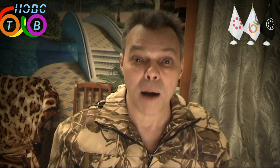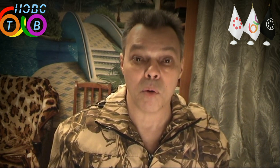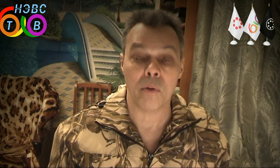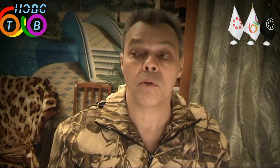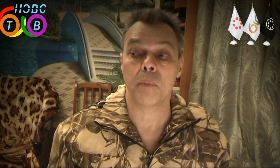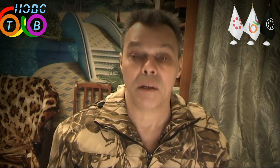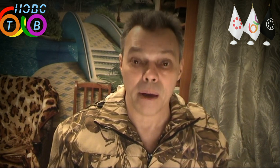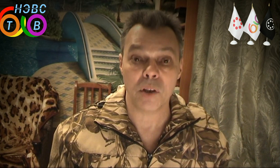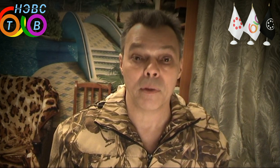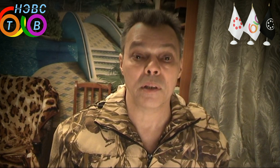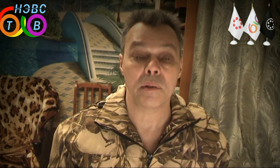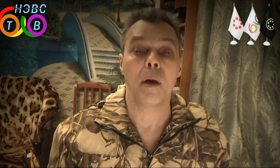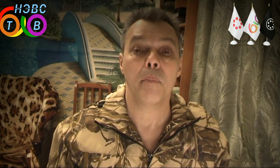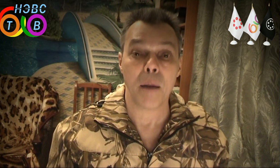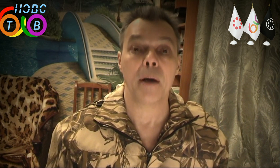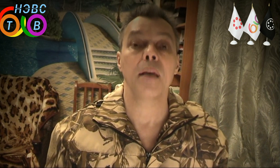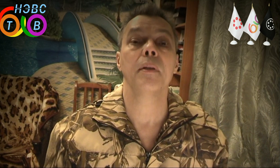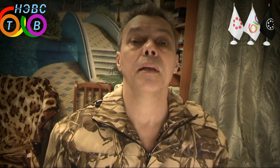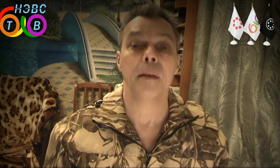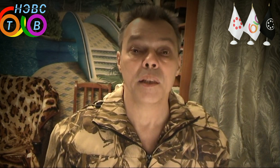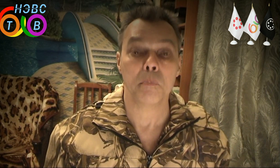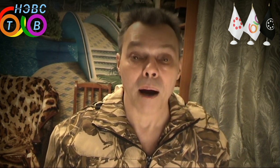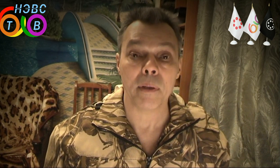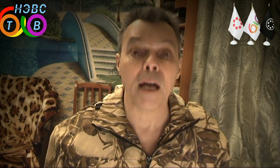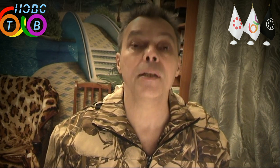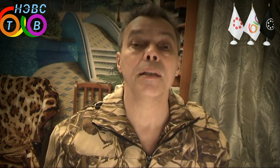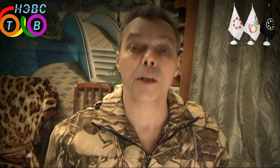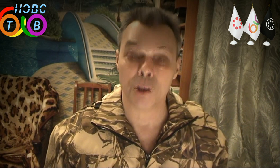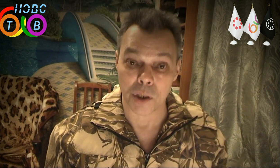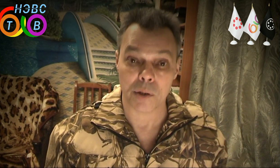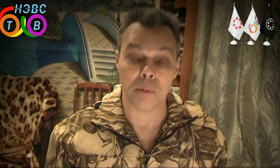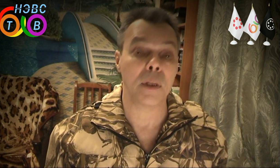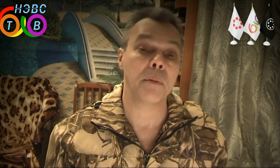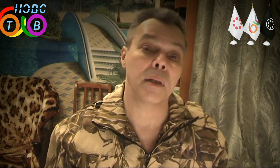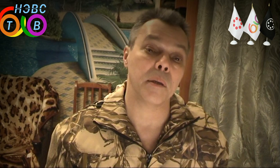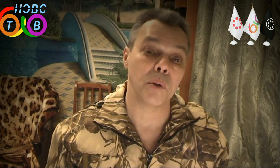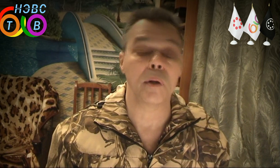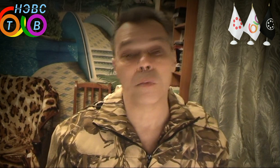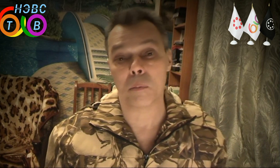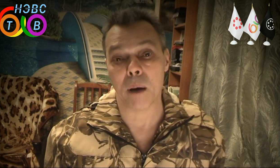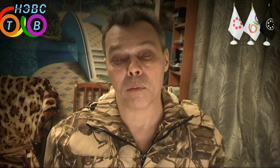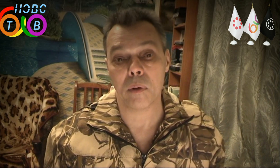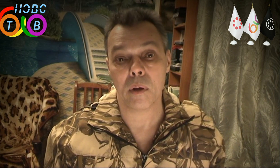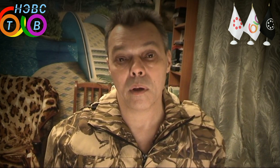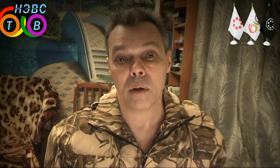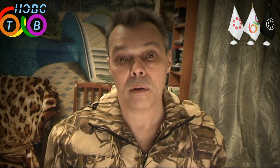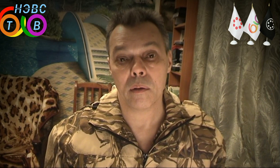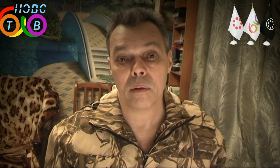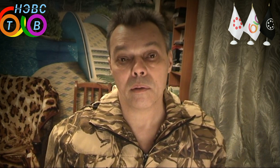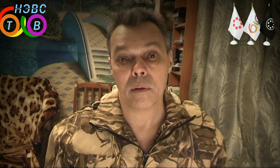папу, вот подавляющее большинство, папа именно и есть папа, даже энергетически. Вот там тогда ребенок любит папу.